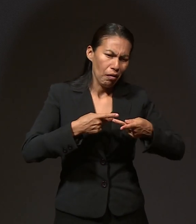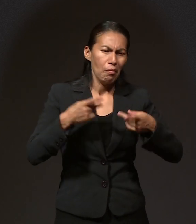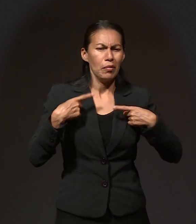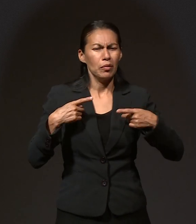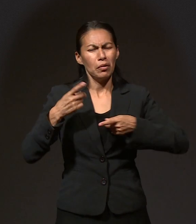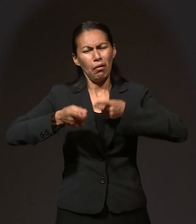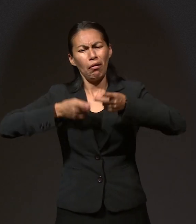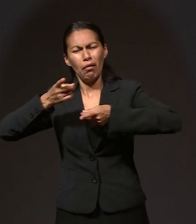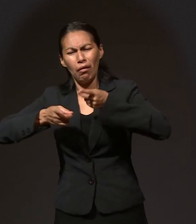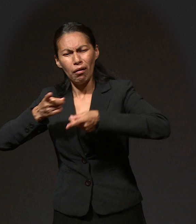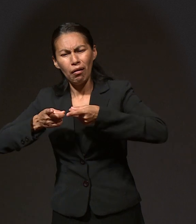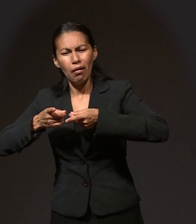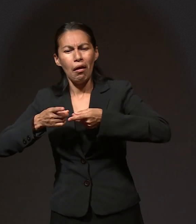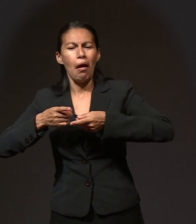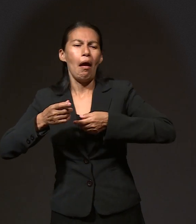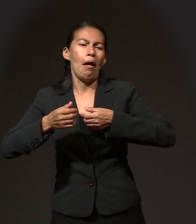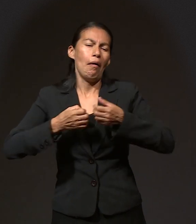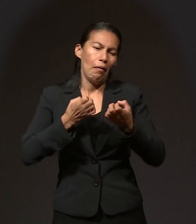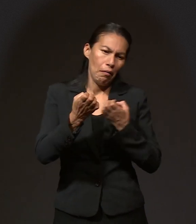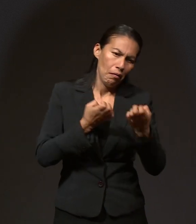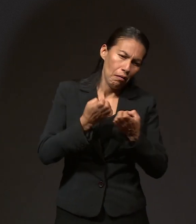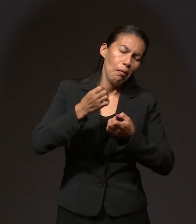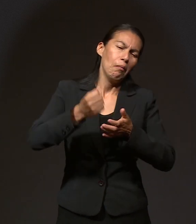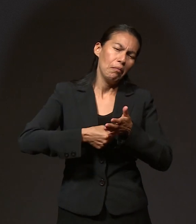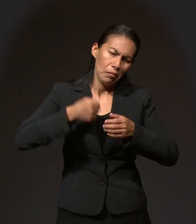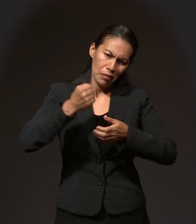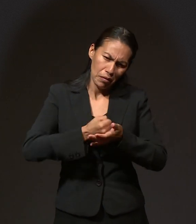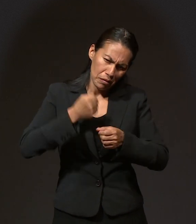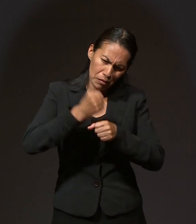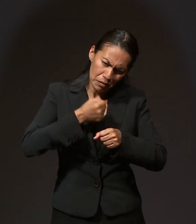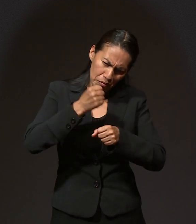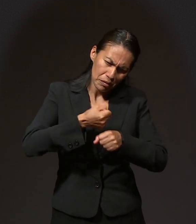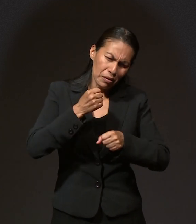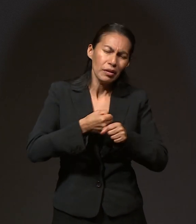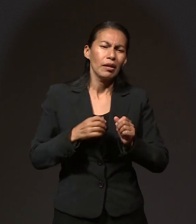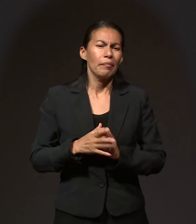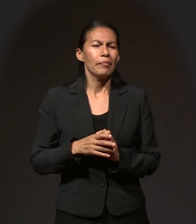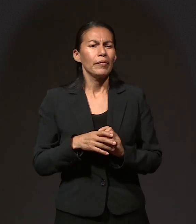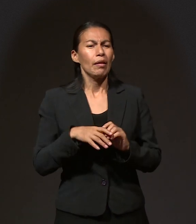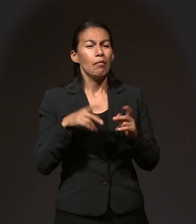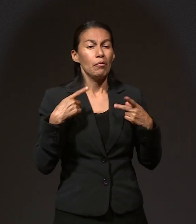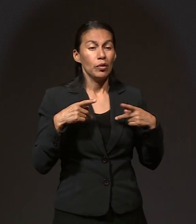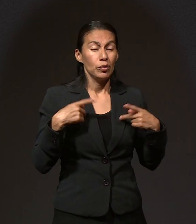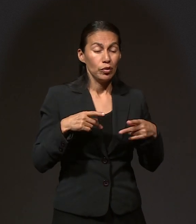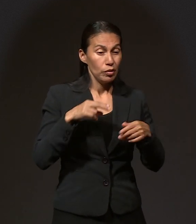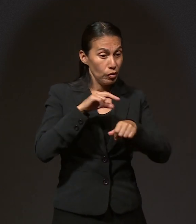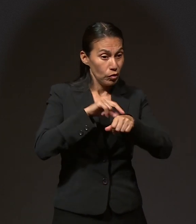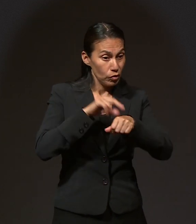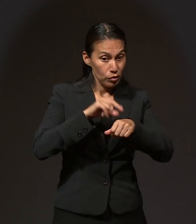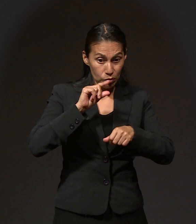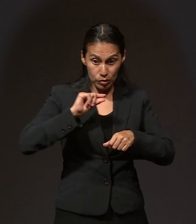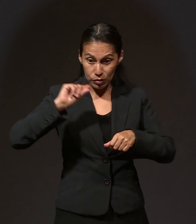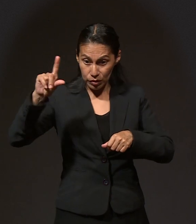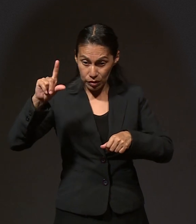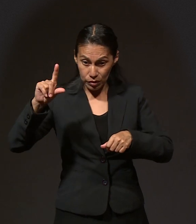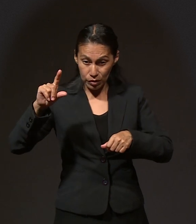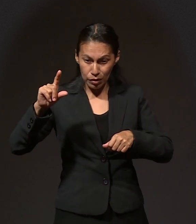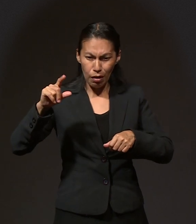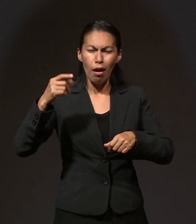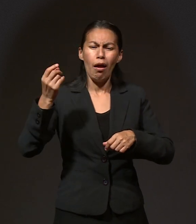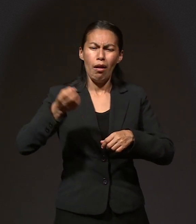practicando ¿cómo se hace un buen no sé un profesor un médico? practicando ¿cómo hace una persona para aumentar la fe?